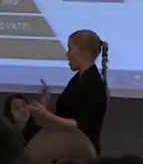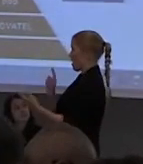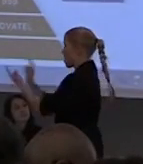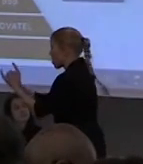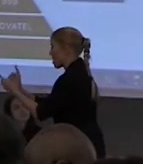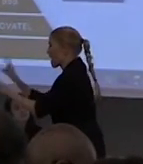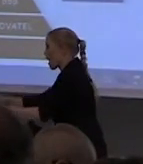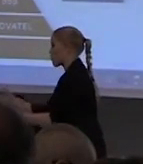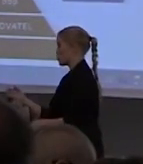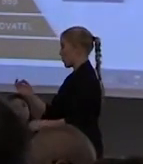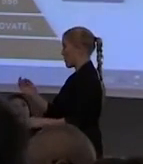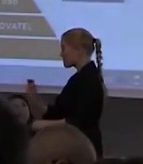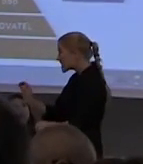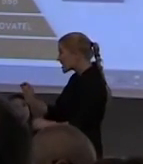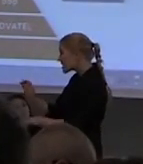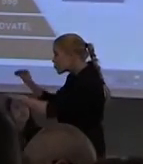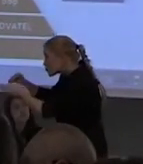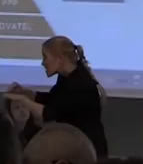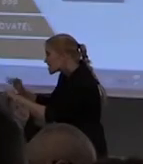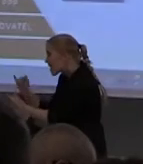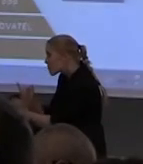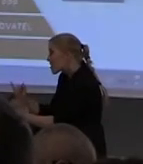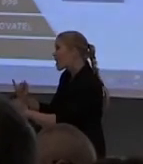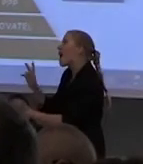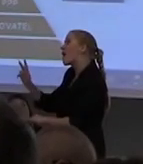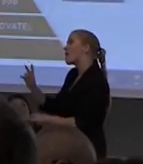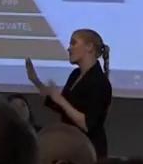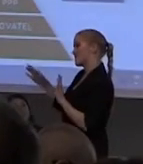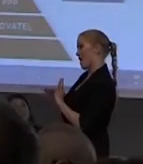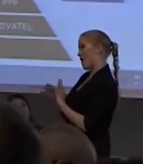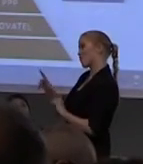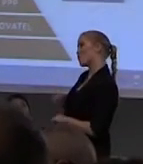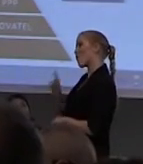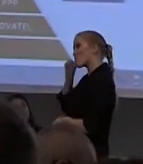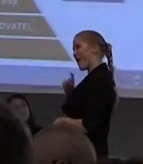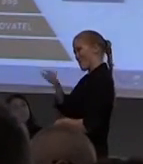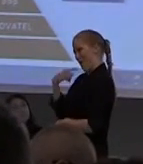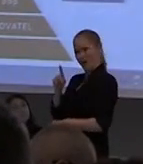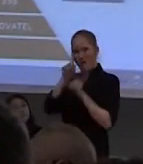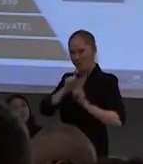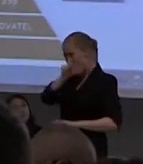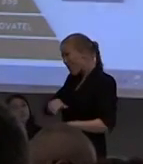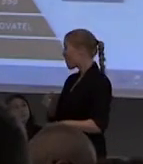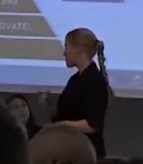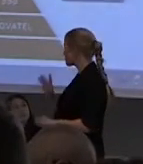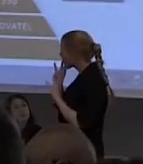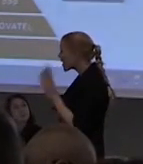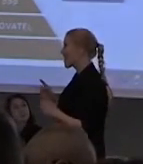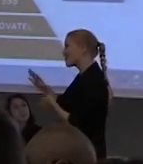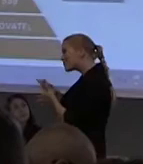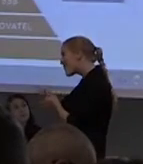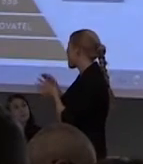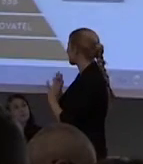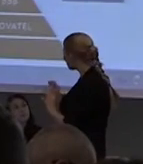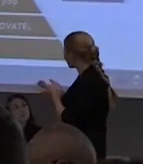mý obavy. Zároveň mám moc hezký vztah s Hugovou maminkou. My se dorozumíme, protože já jsem jeden čas žila v zemi,